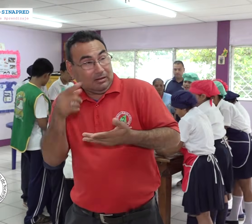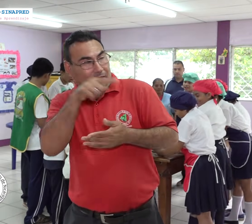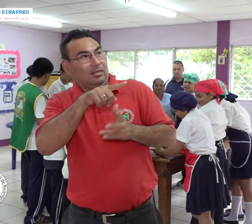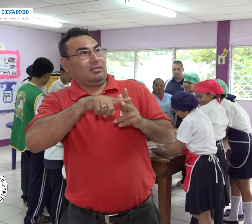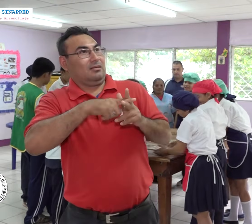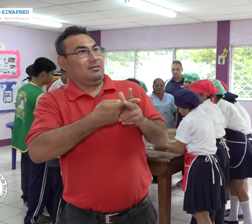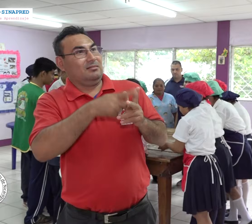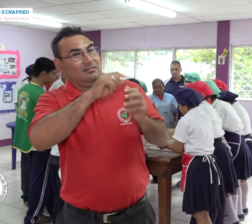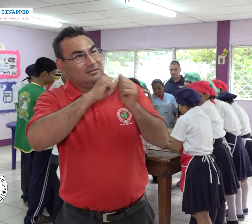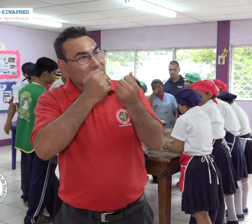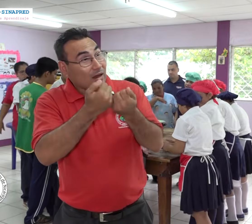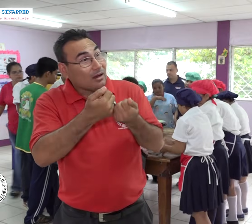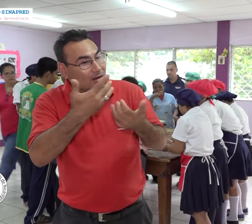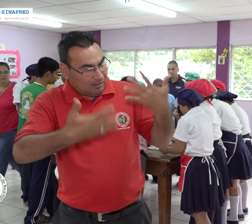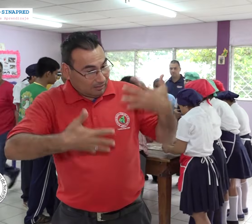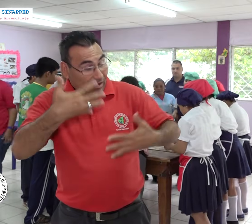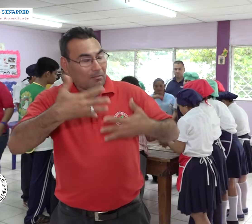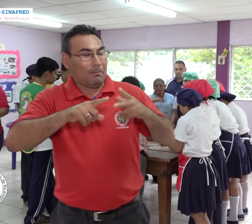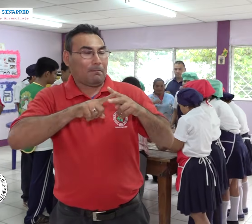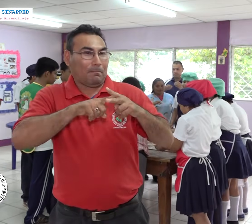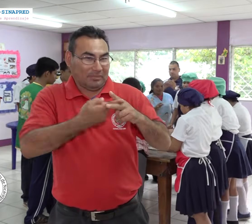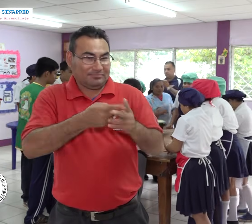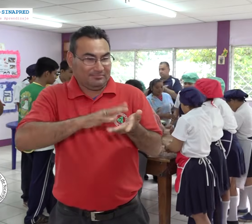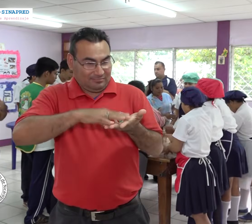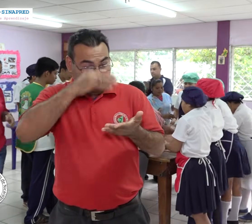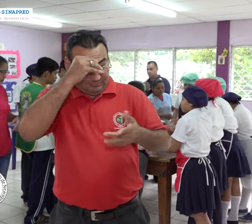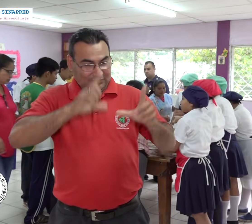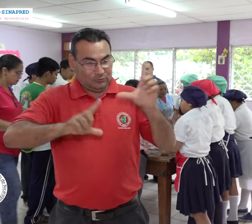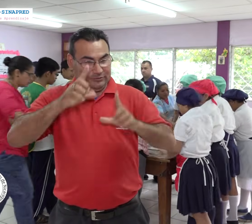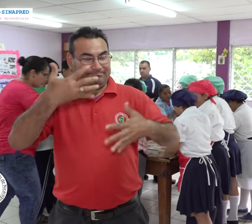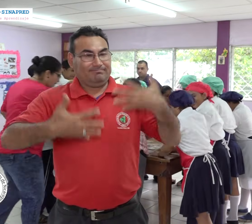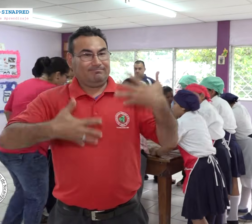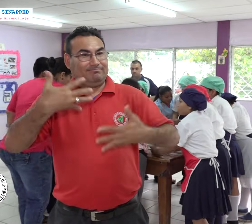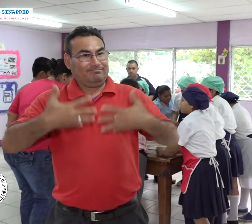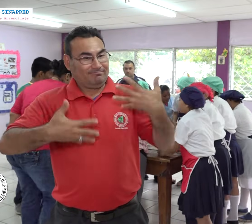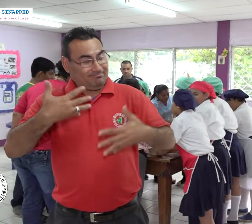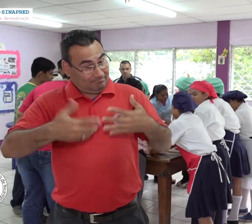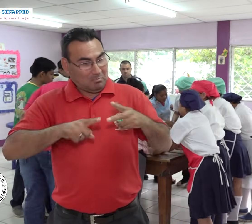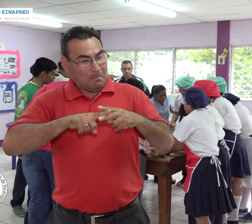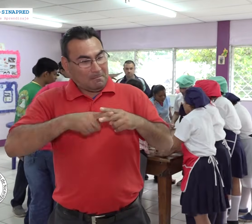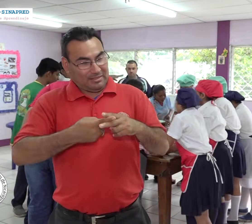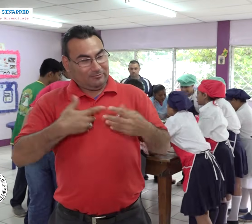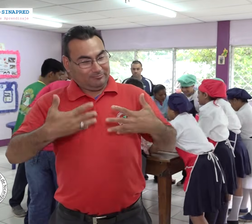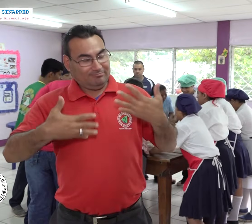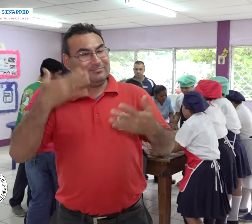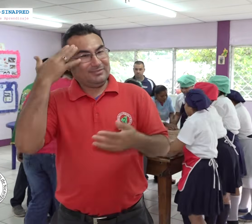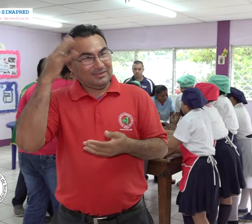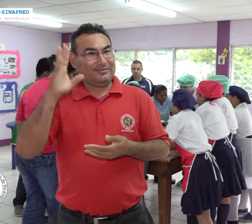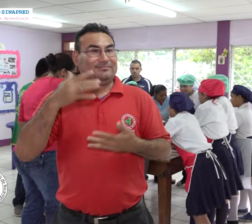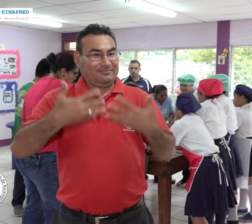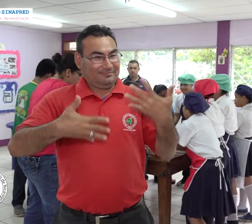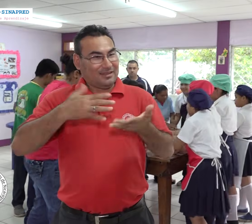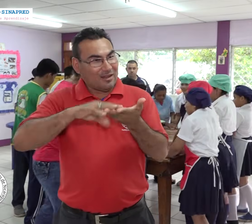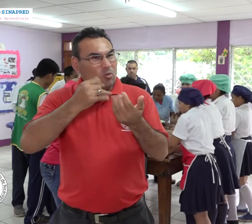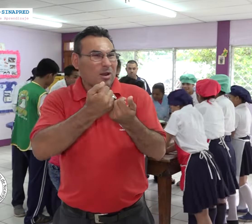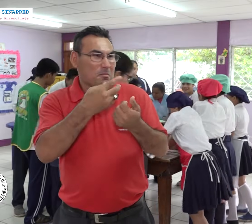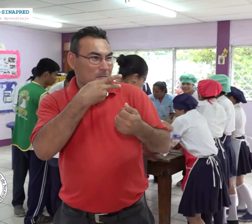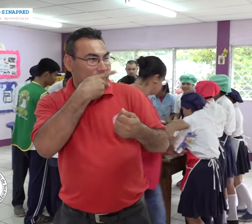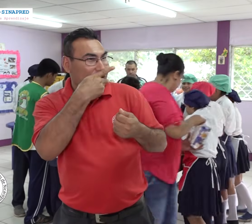nada. Cuando llegué a la asociación, entonces ya con la lengua de señas que aprendí, entonces sí, ya fui aprendiendo las palabras, entendí